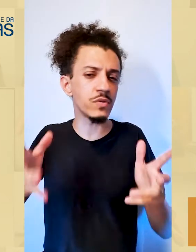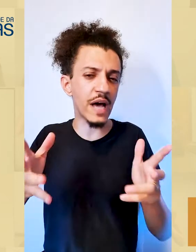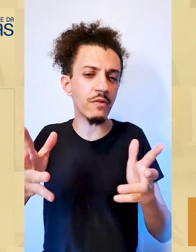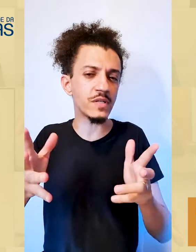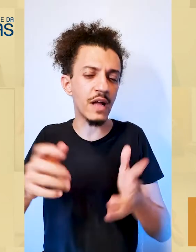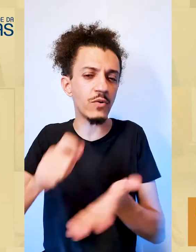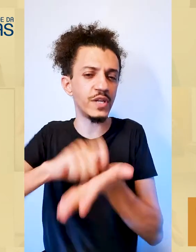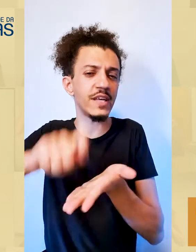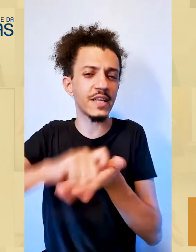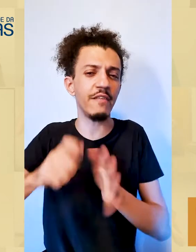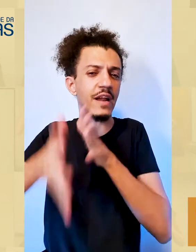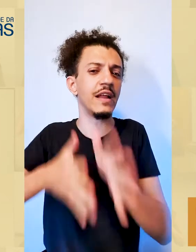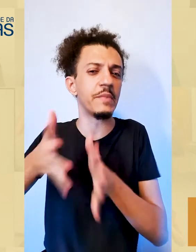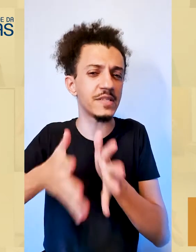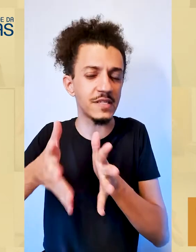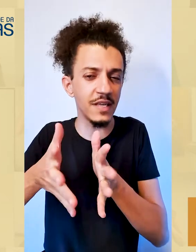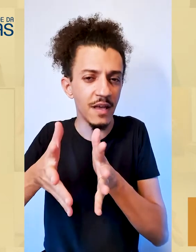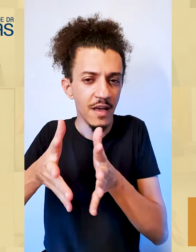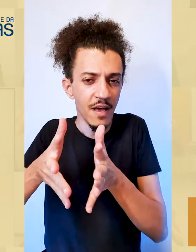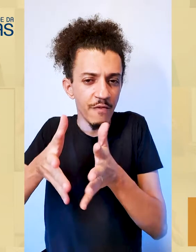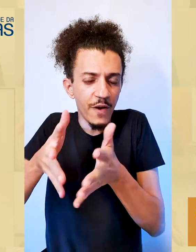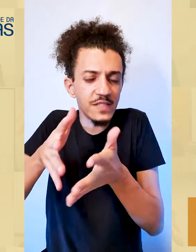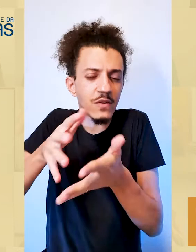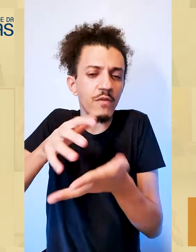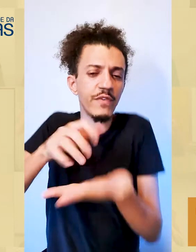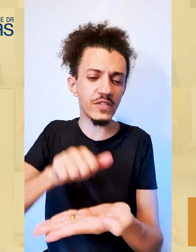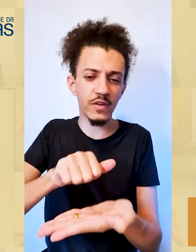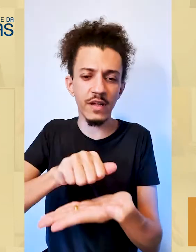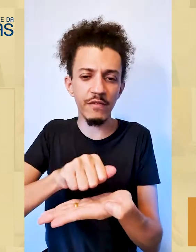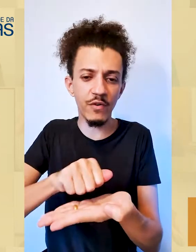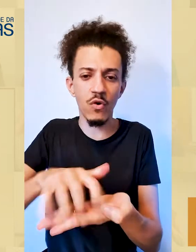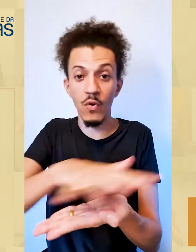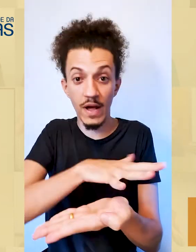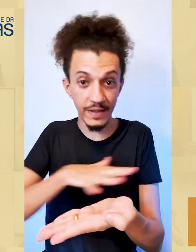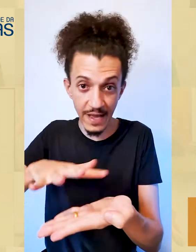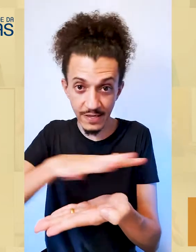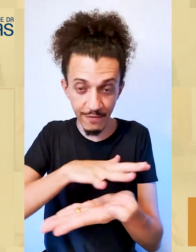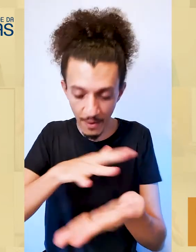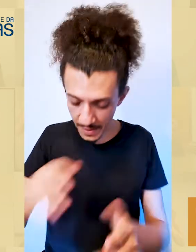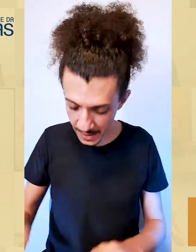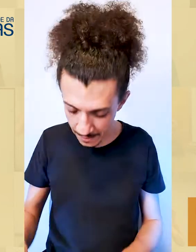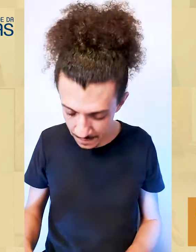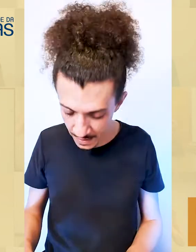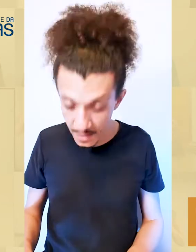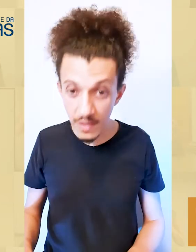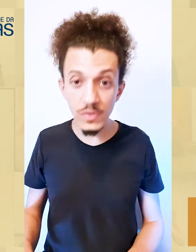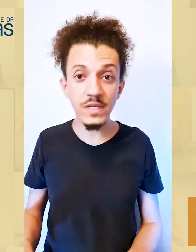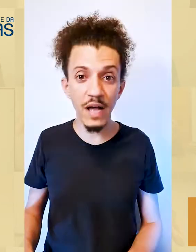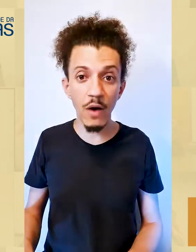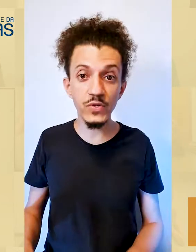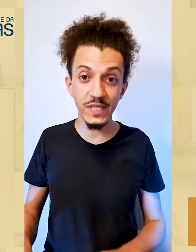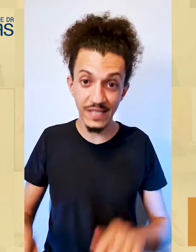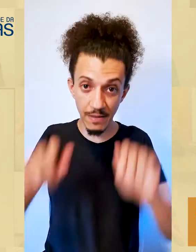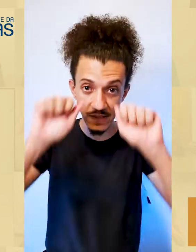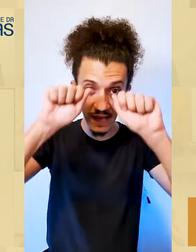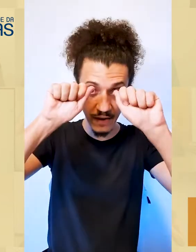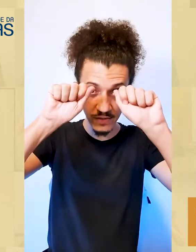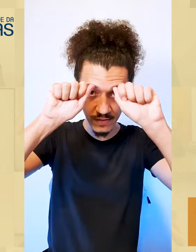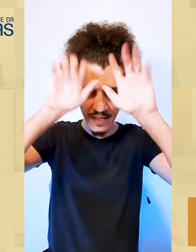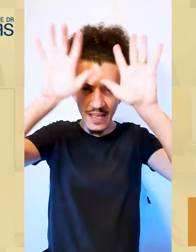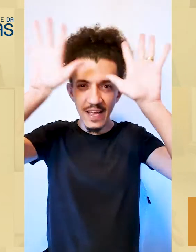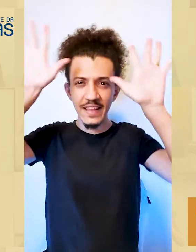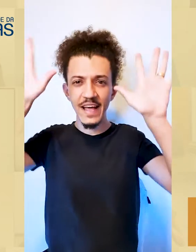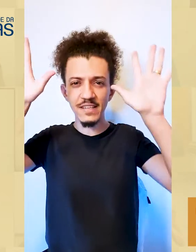tanto se usar o sinal de escrever a Libras assim, foi se convencionando e ficou dessa forma aqui. E o sinal de sem